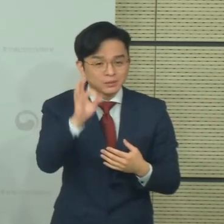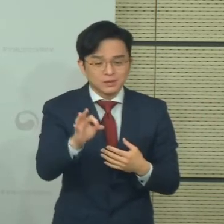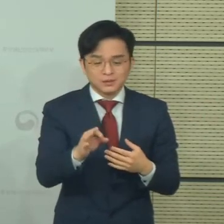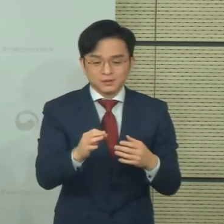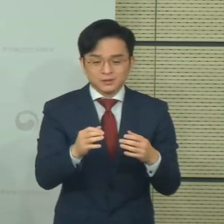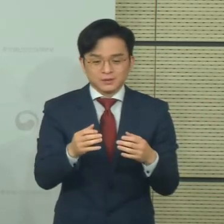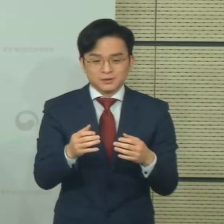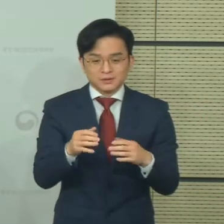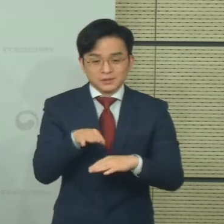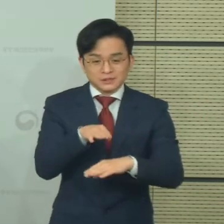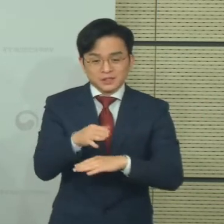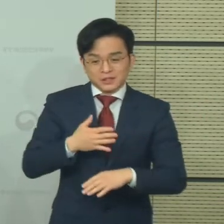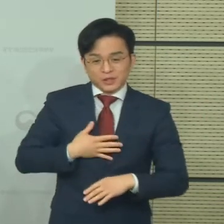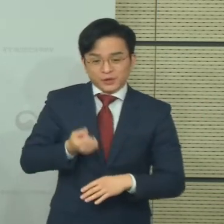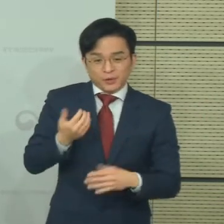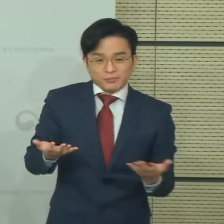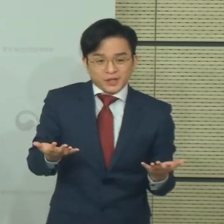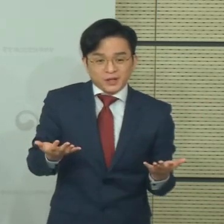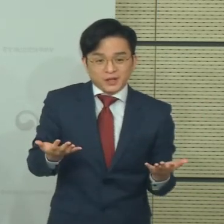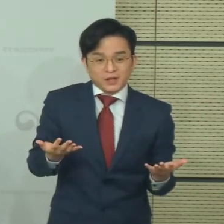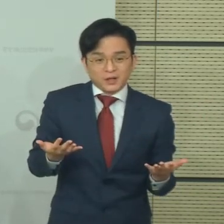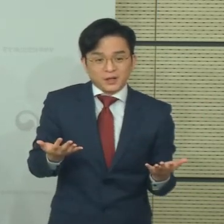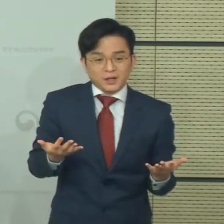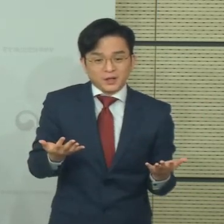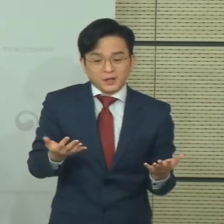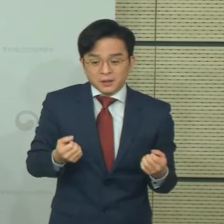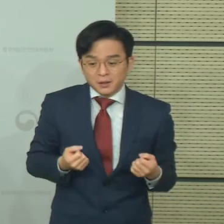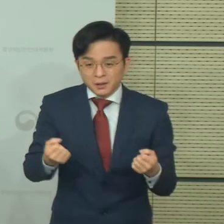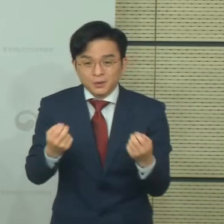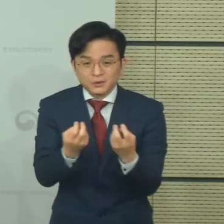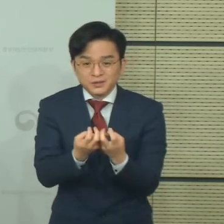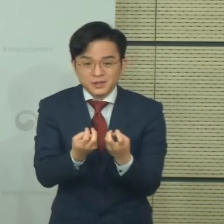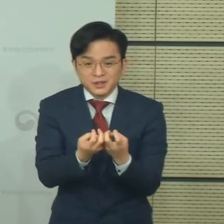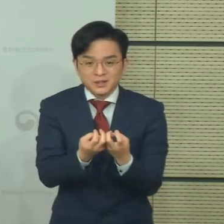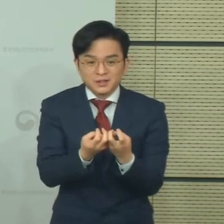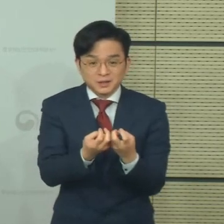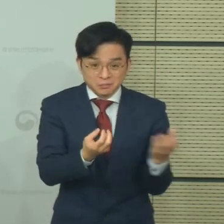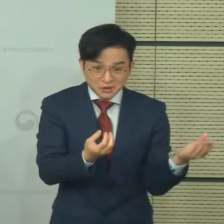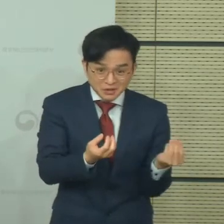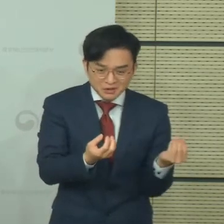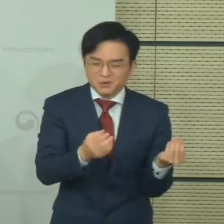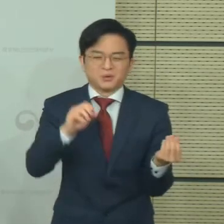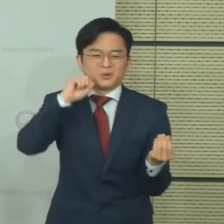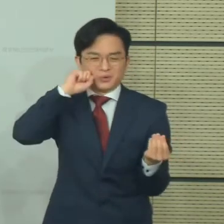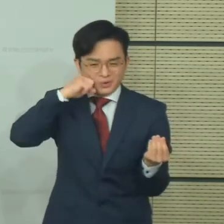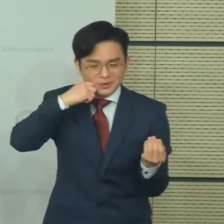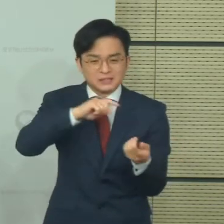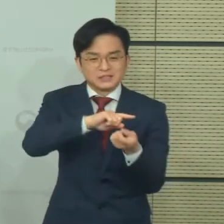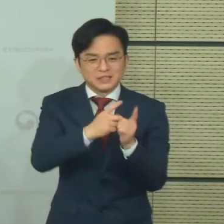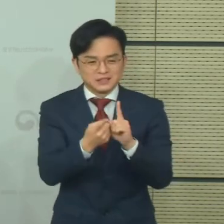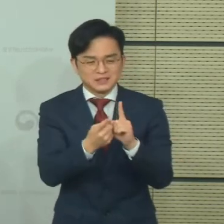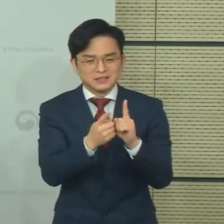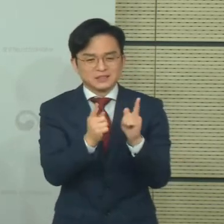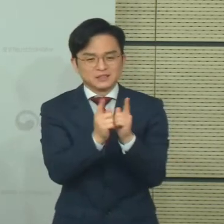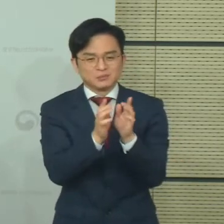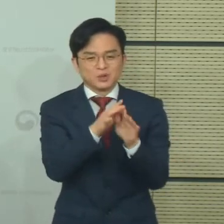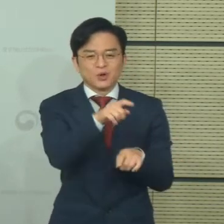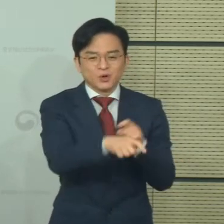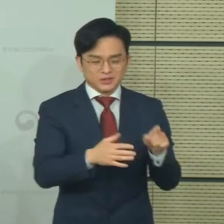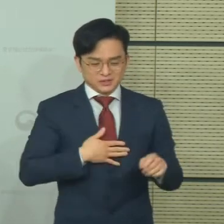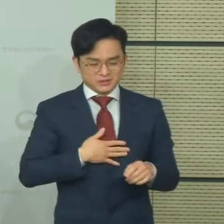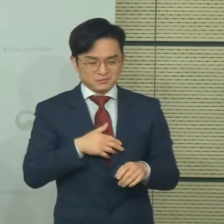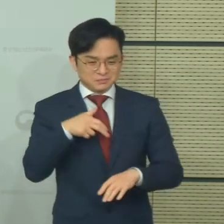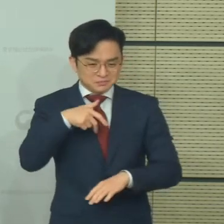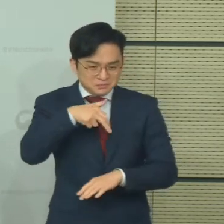차량을 이동하기 위해서는 상당히 넓은 이제 공간들이 필요한 그런 부분들이 있어서, 이것은 이제 여러 가지 부스를 이제